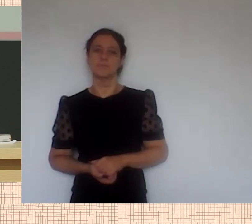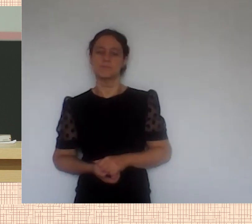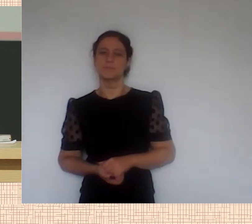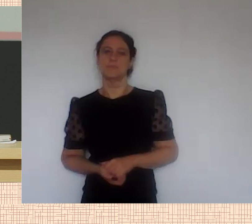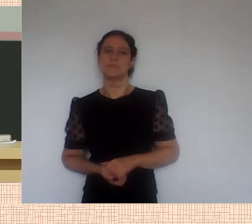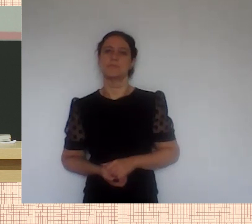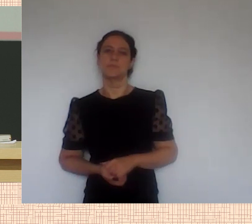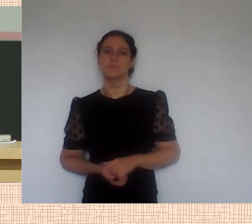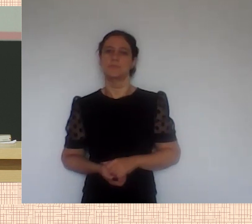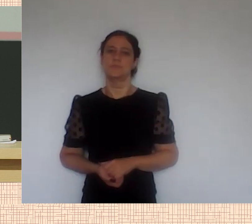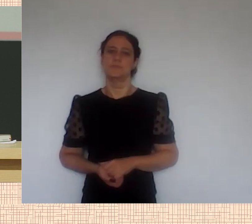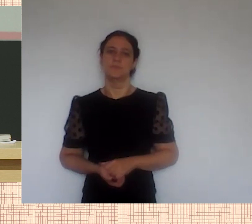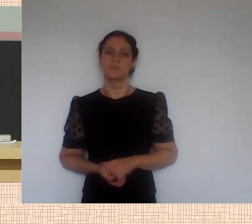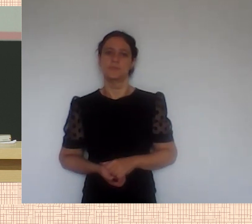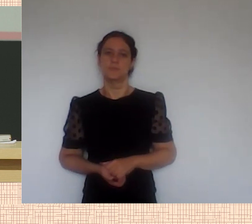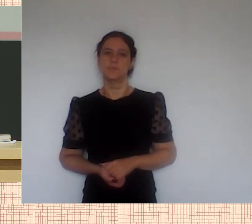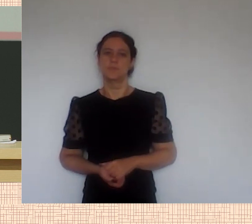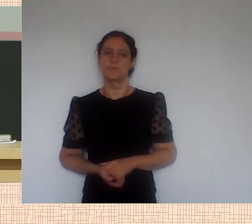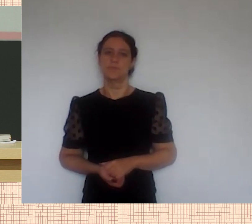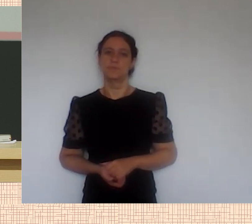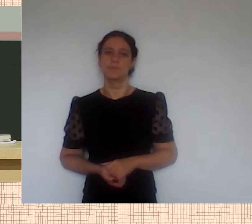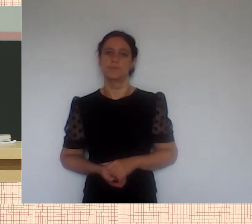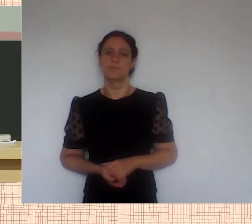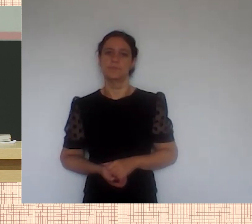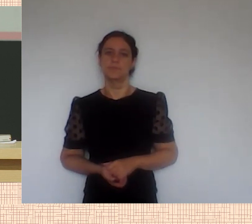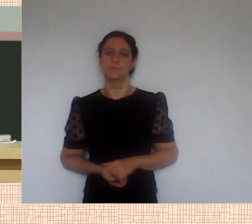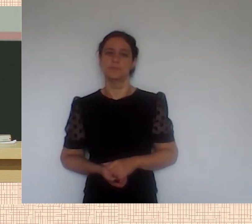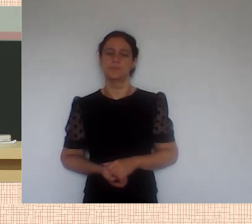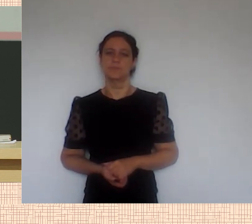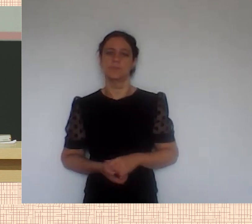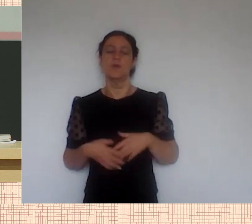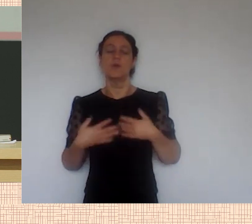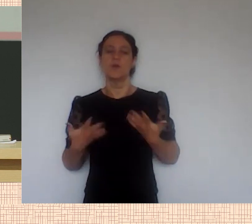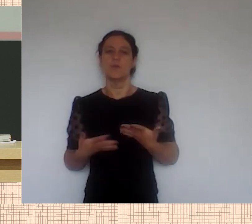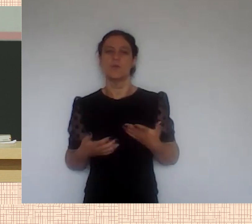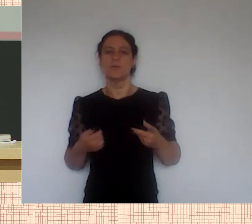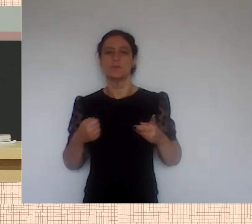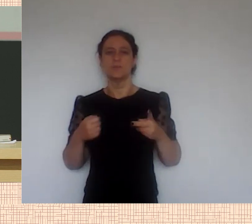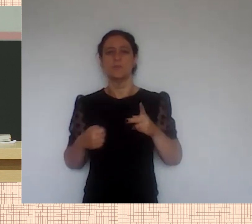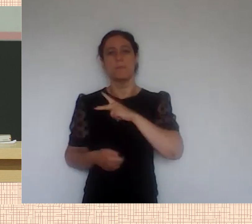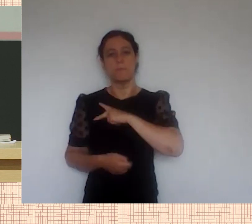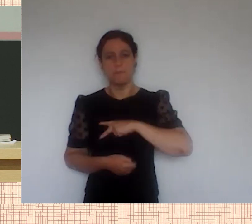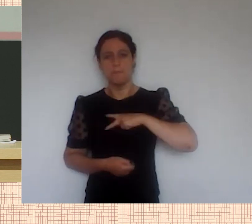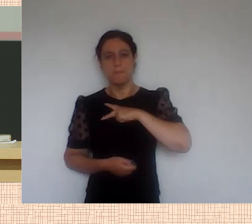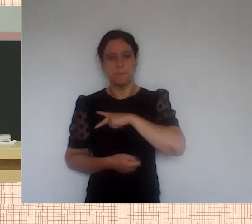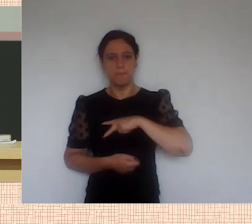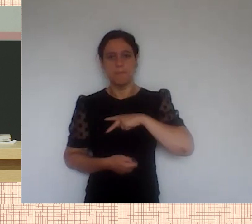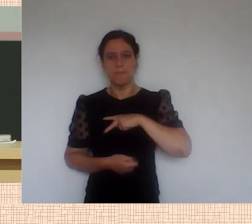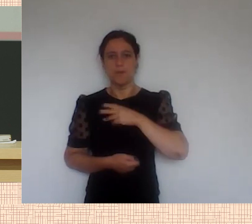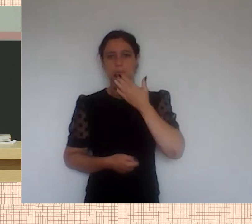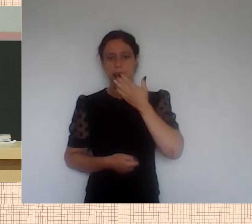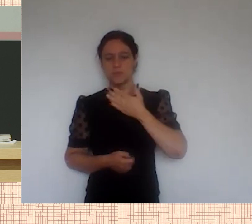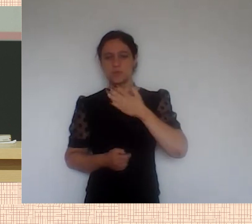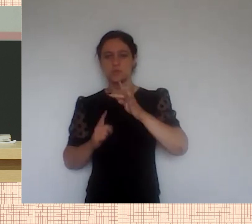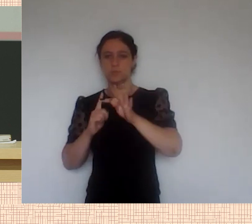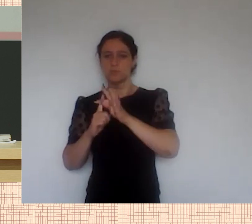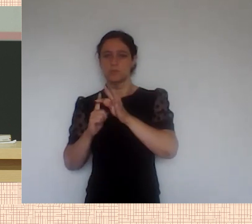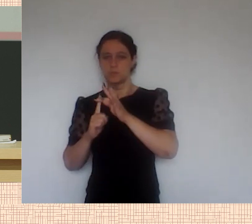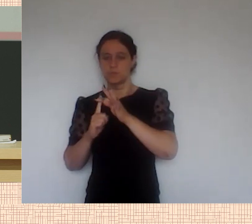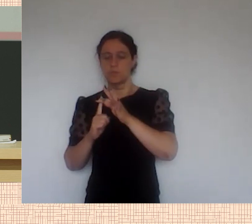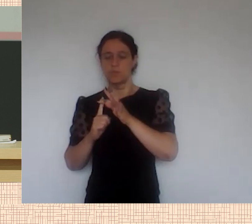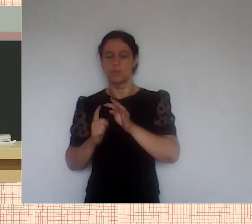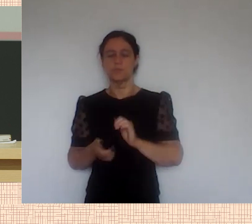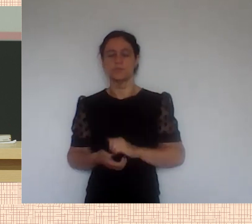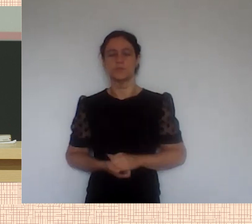Irmãos, aí, quando Paulo levou Timóteo, Senhor, já tem um pouco, já estou passando o tempo já. Capítulo